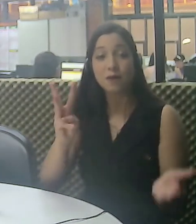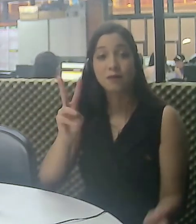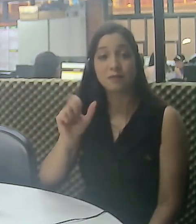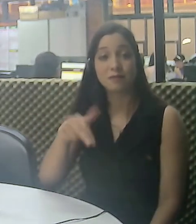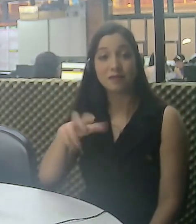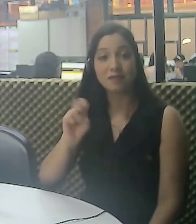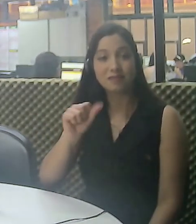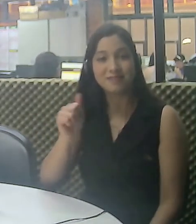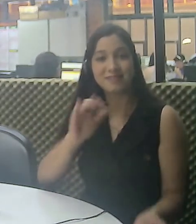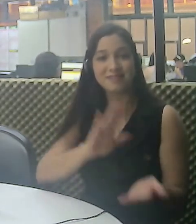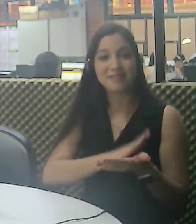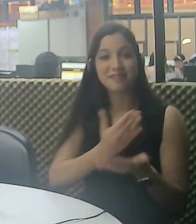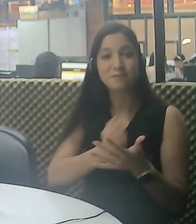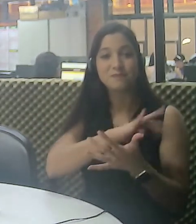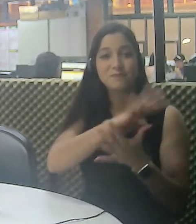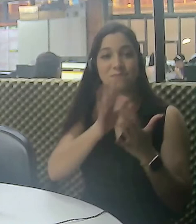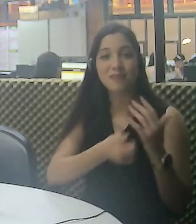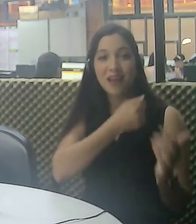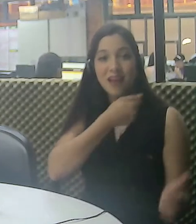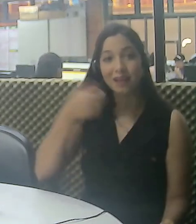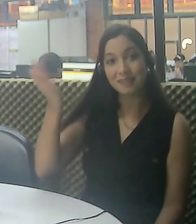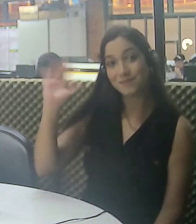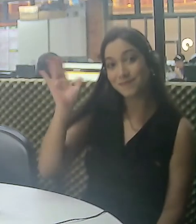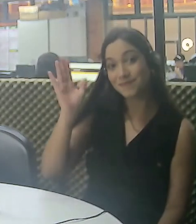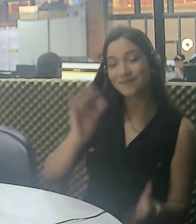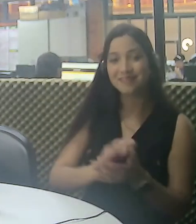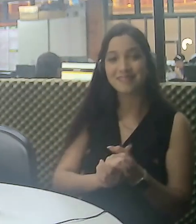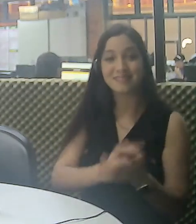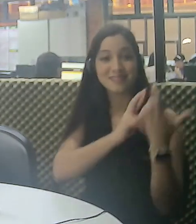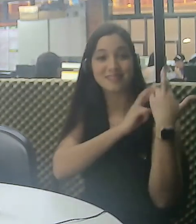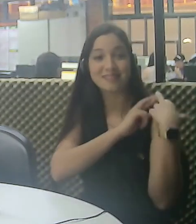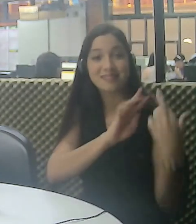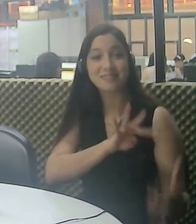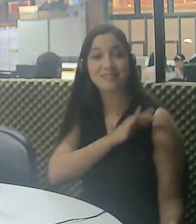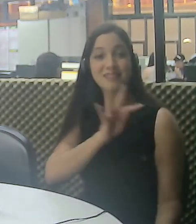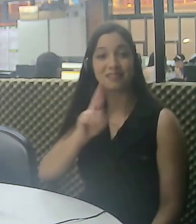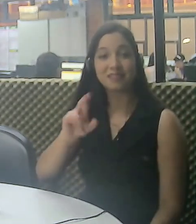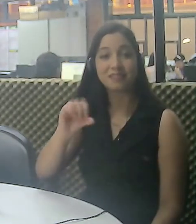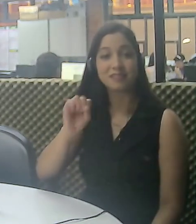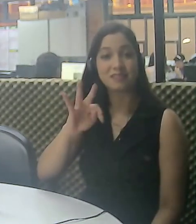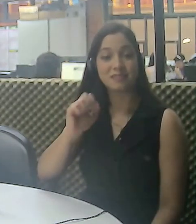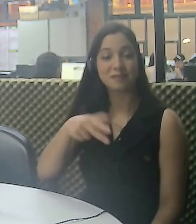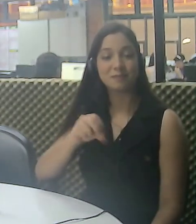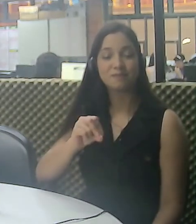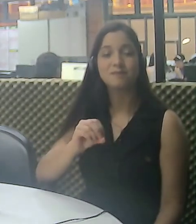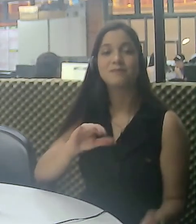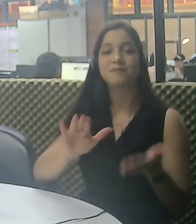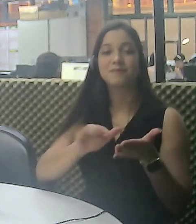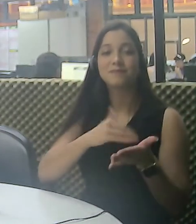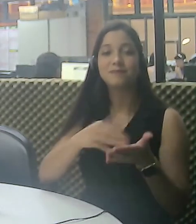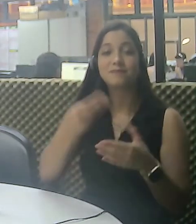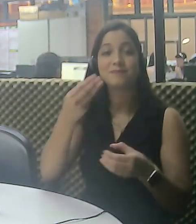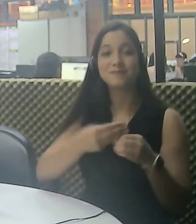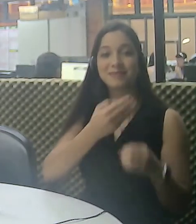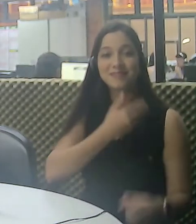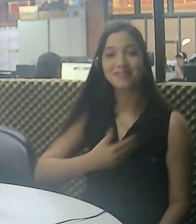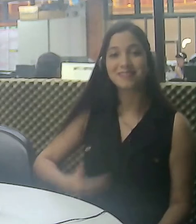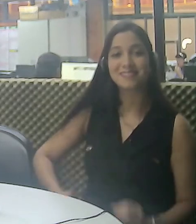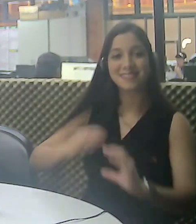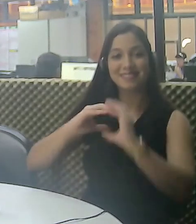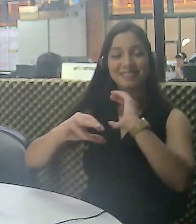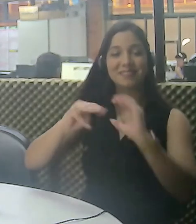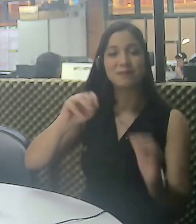Vanessa Gianotti. Tradução em Libras, Amanda Valentim. Responsável técnico, Cristiano Silva. Secretário Municipal de